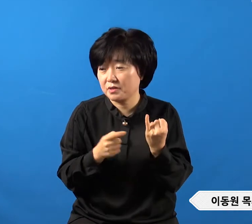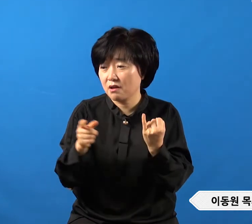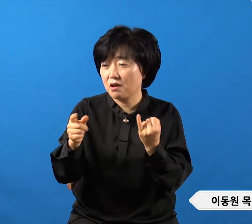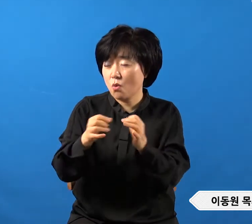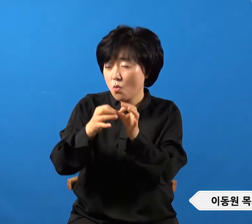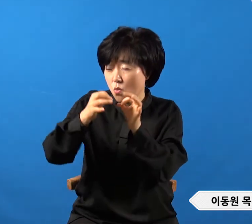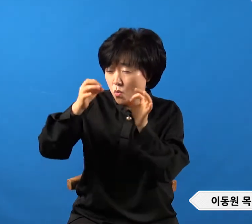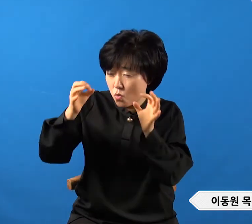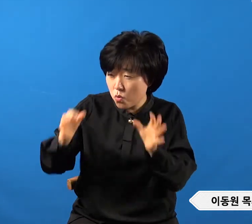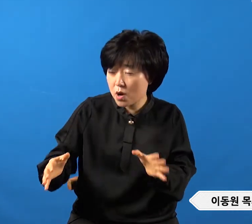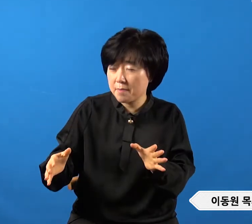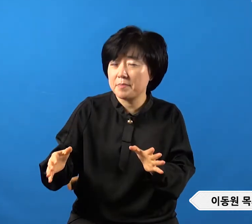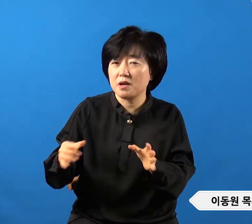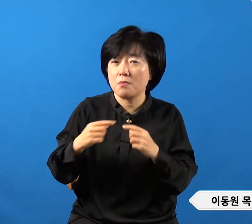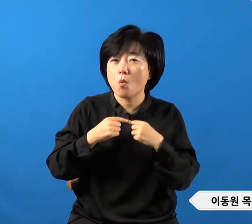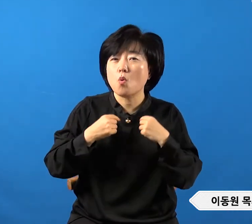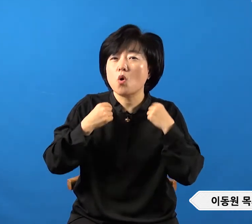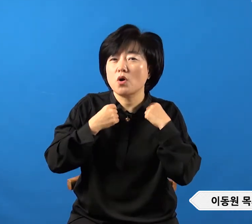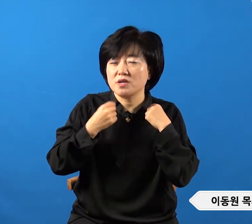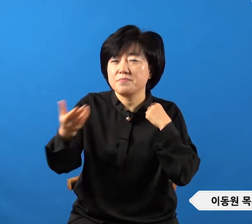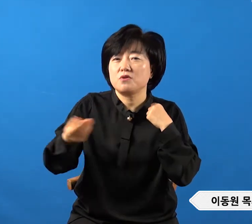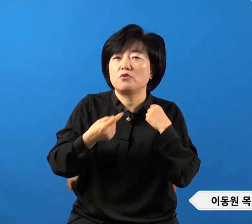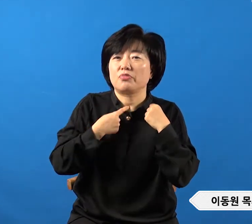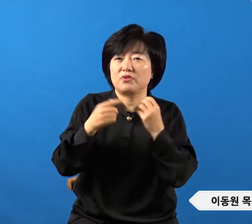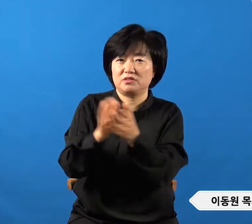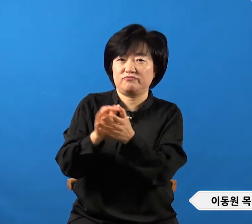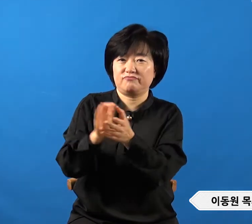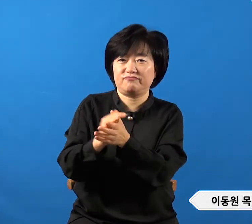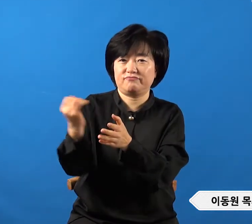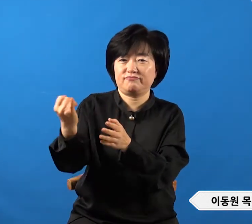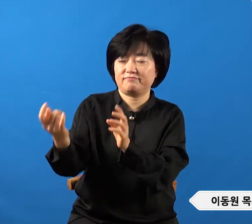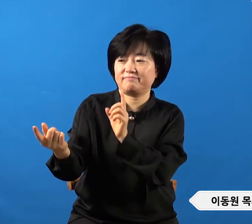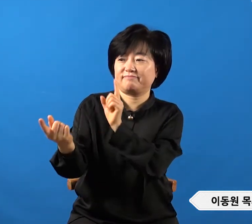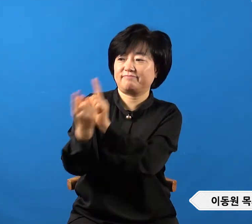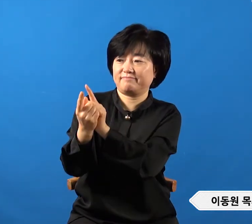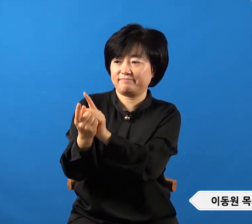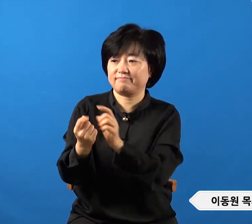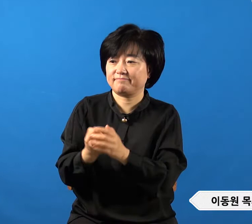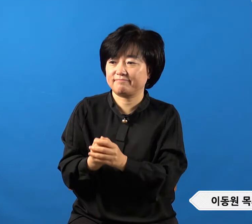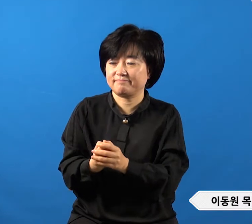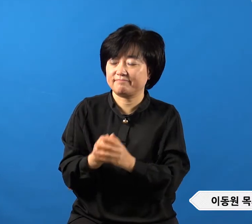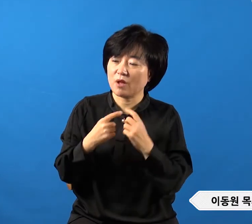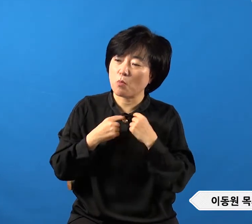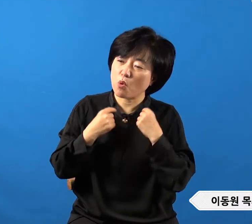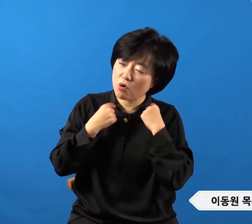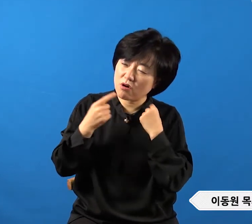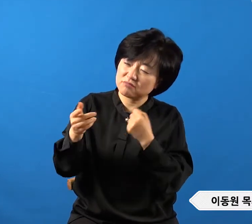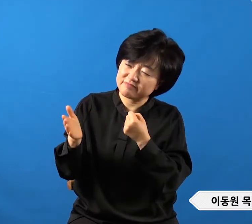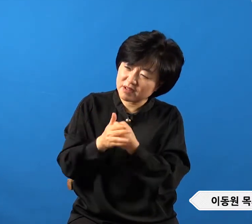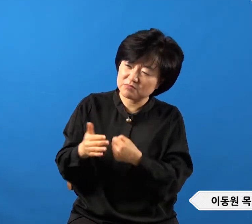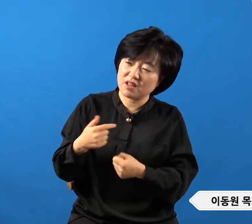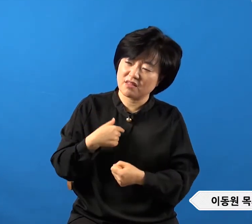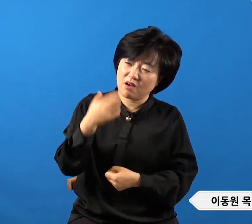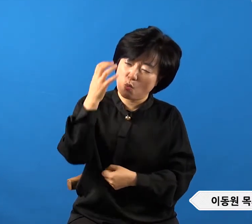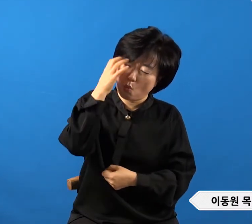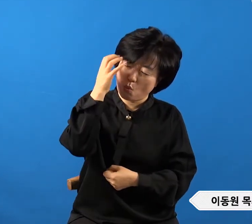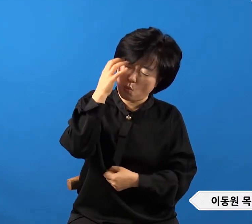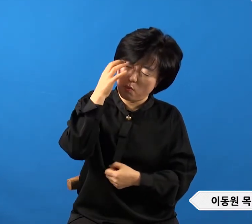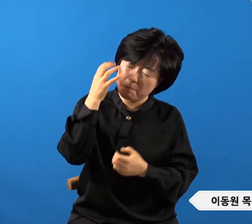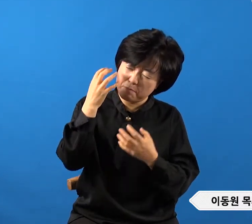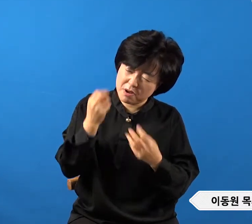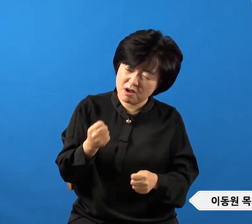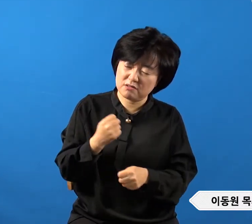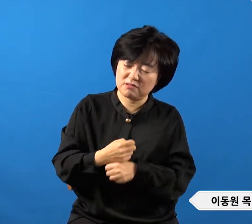길거리에서 자기에게 목걸이를 빌려주었던 그 친구를 만납니다. 그리고 그 목걸이 탓에 고생했던